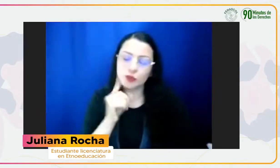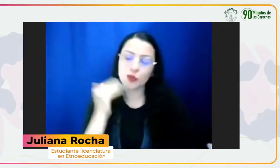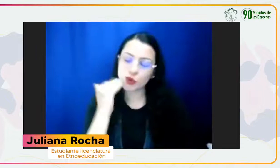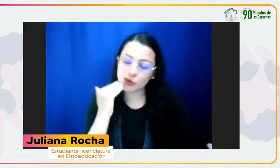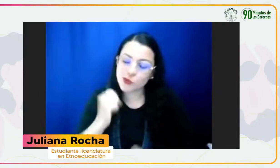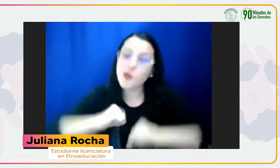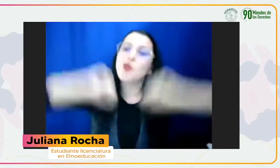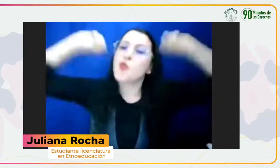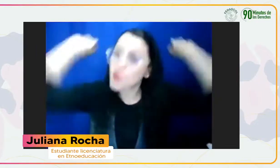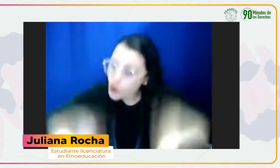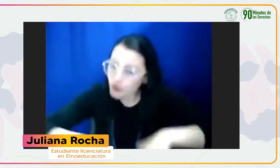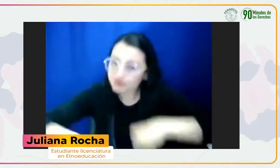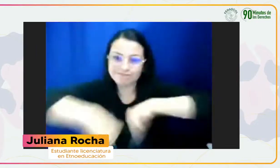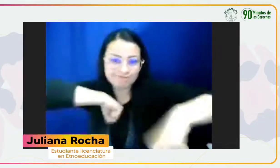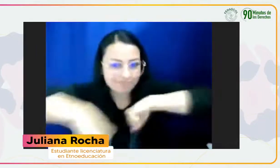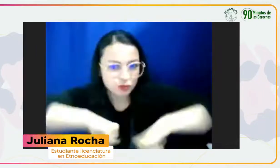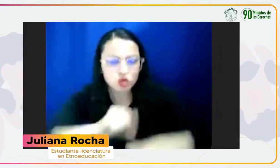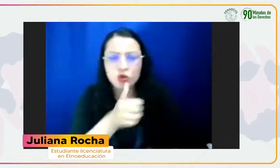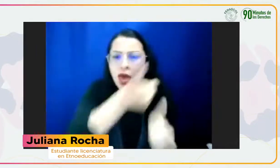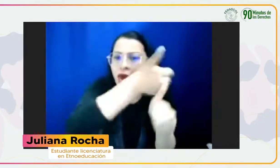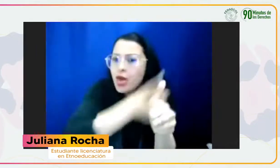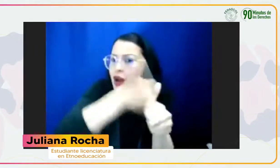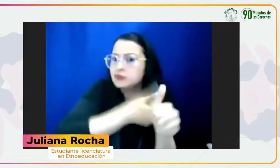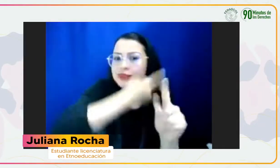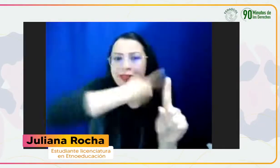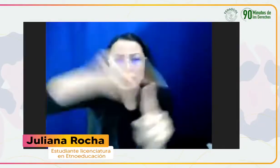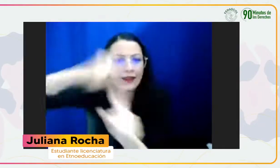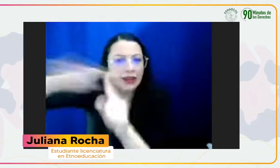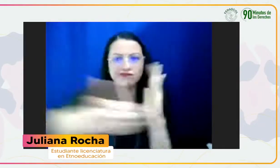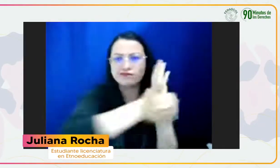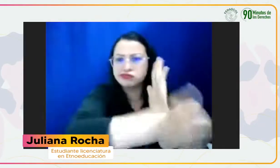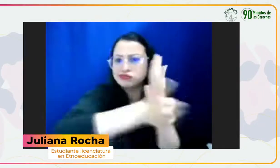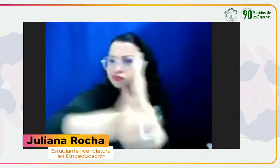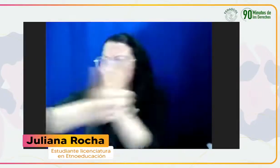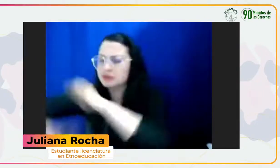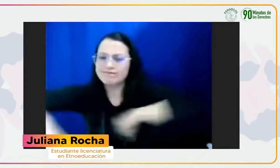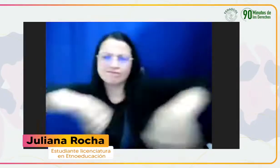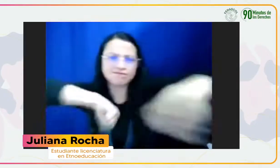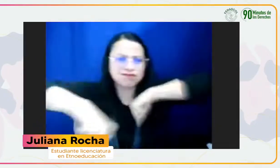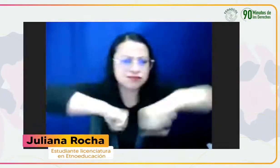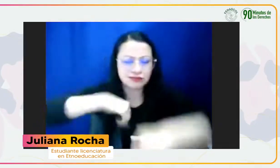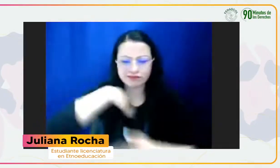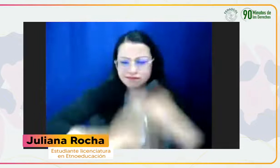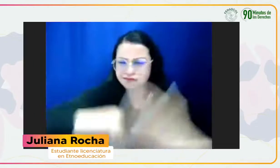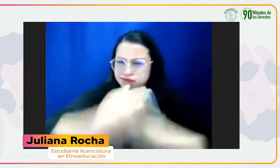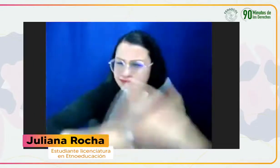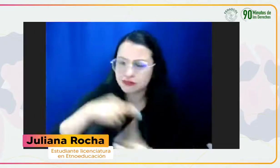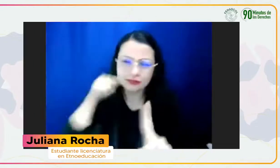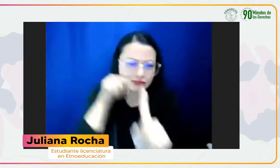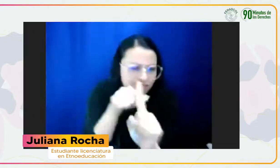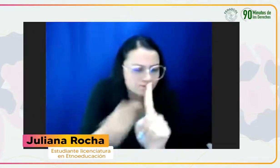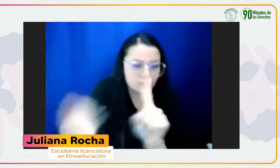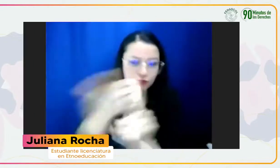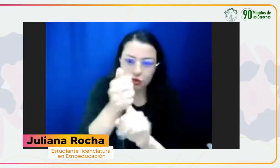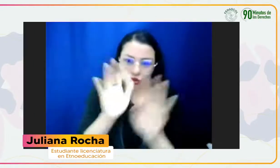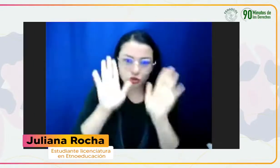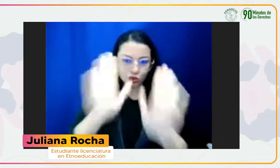eso lo digo, ojalá las mujeres sordas podamos seguir actuando, podamos seguir haciéndolo, cada una con sus capacidades, cada